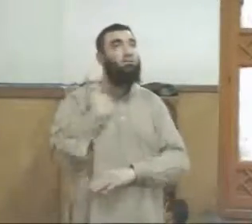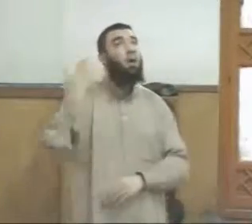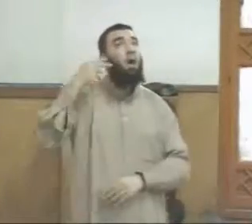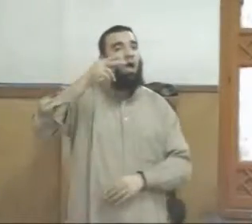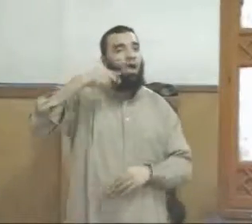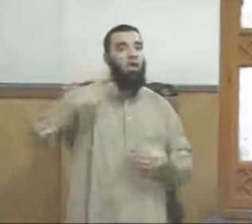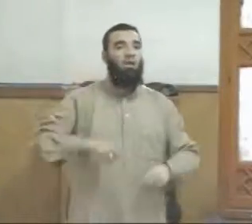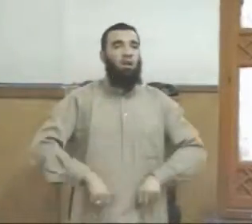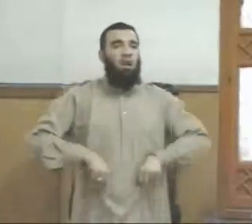ممتدة